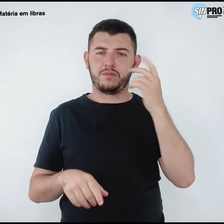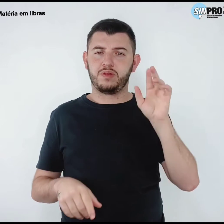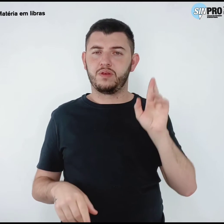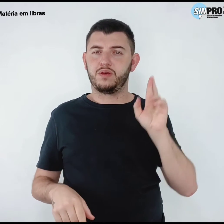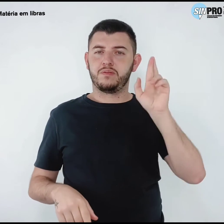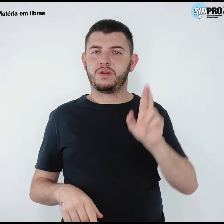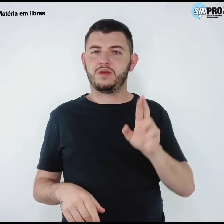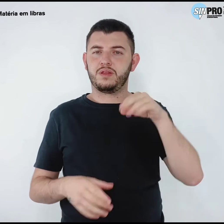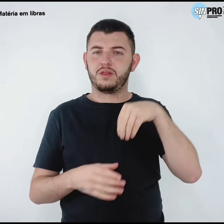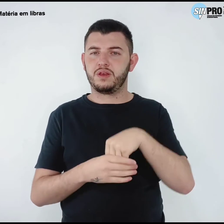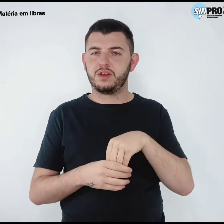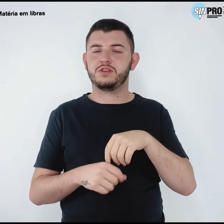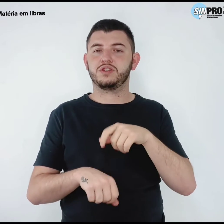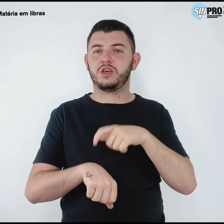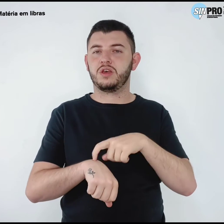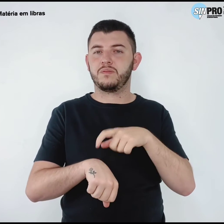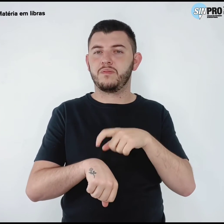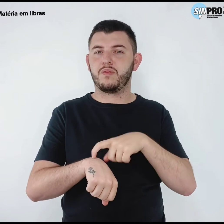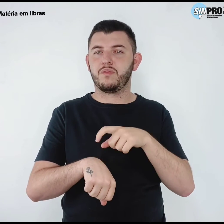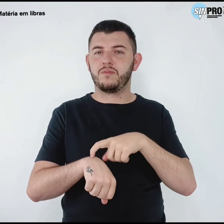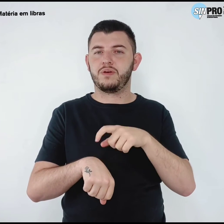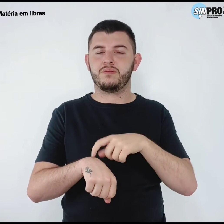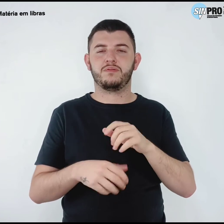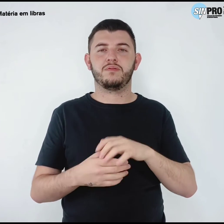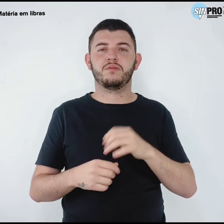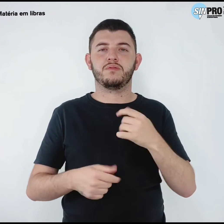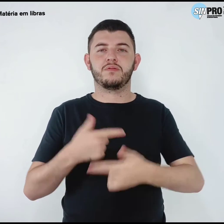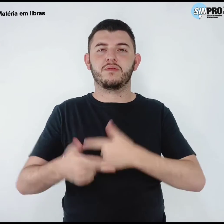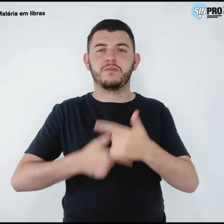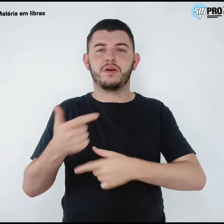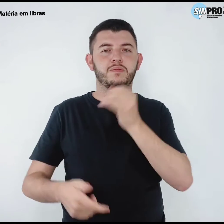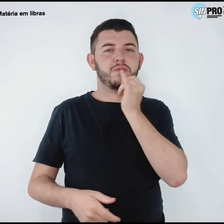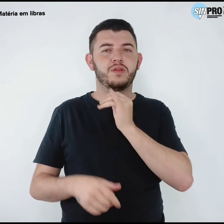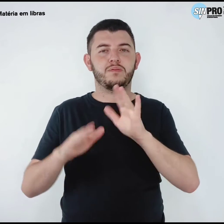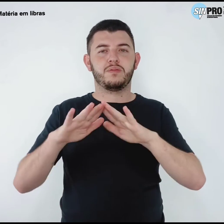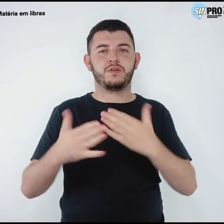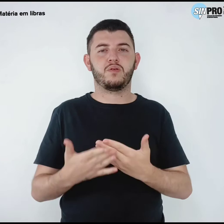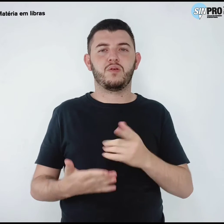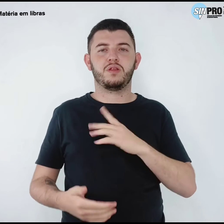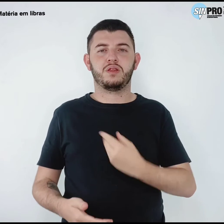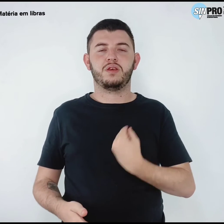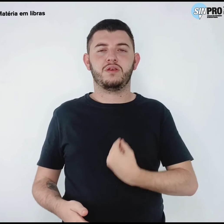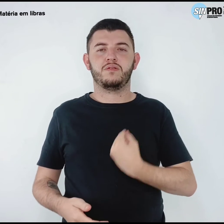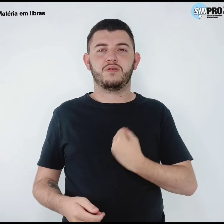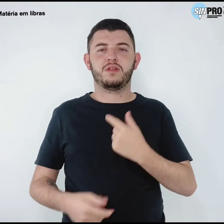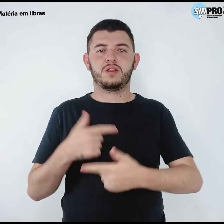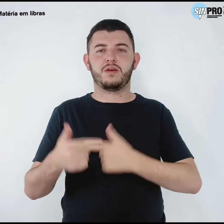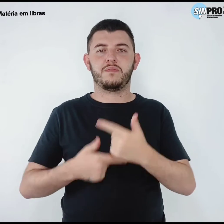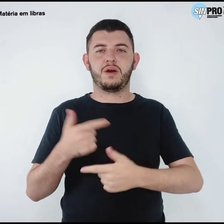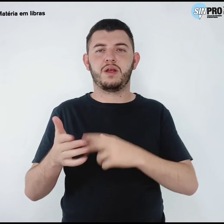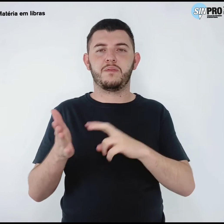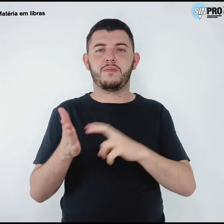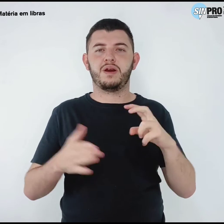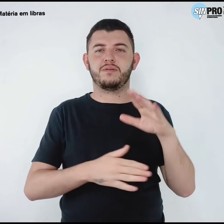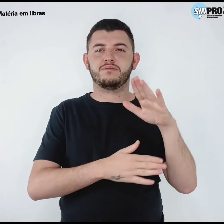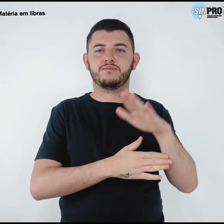representante por turno. Por exemplo, uma escola que funciona nos três turnos